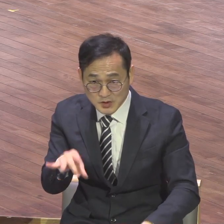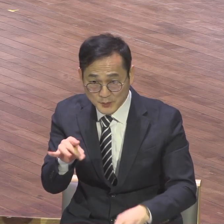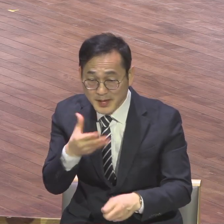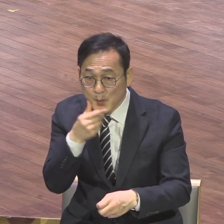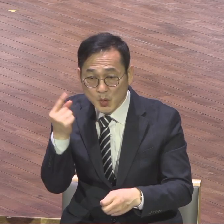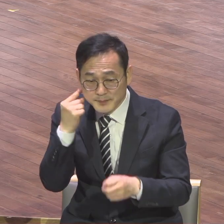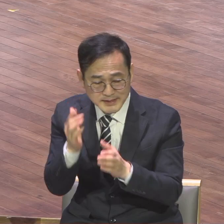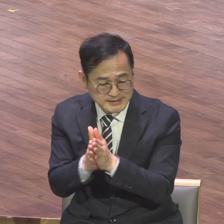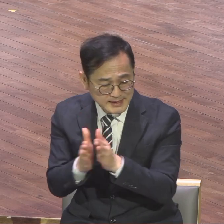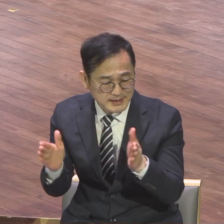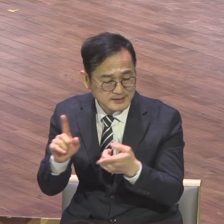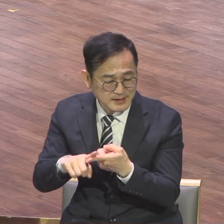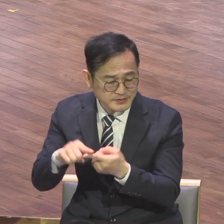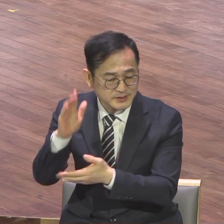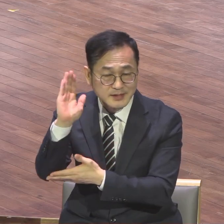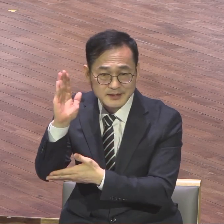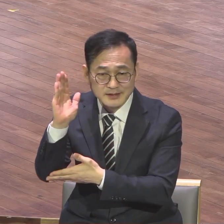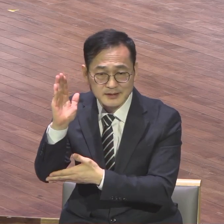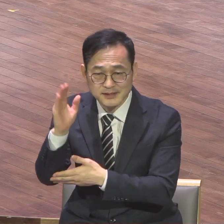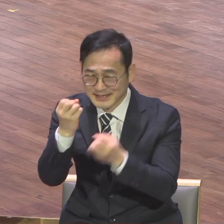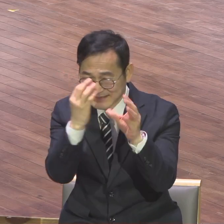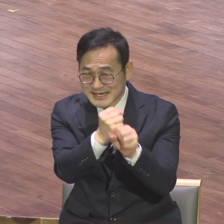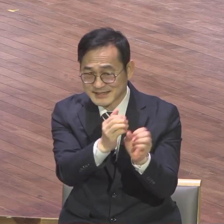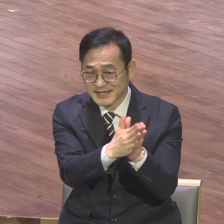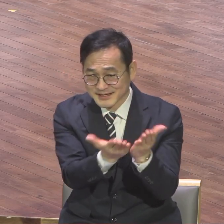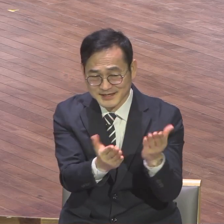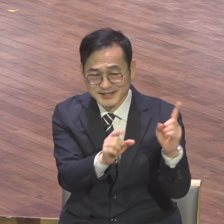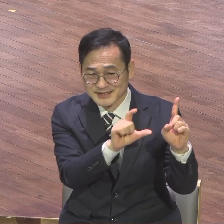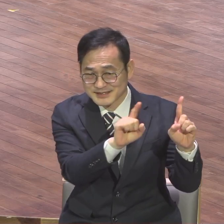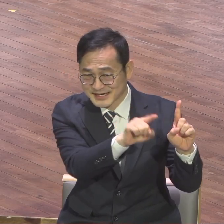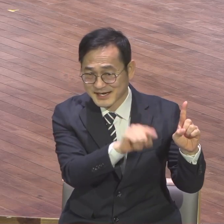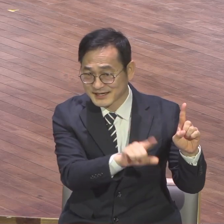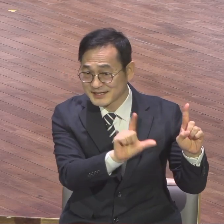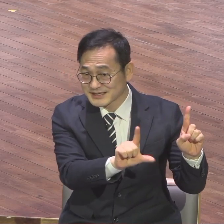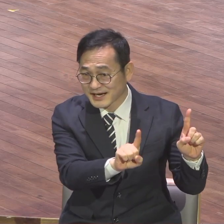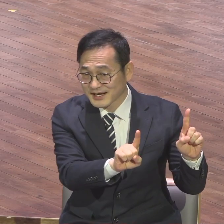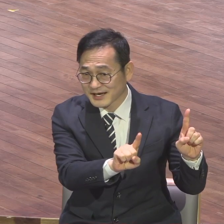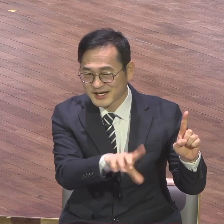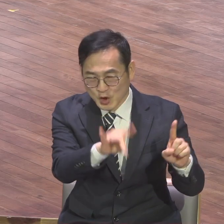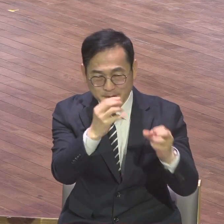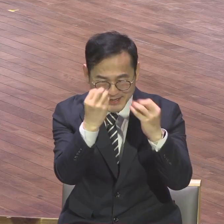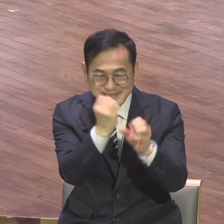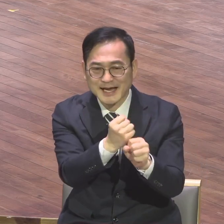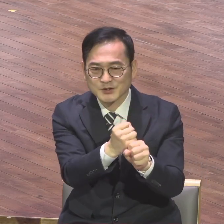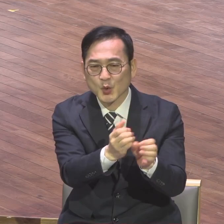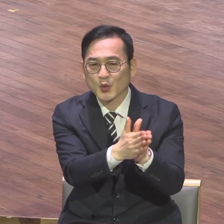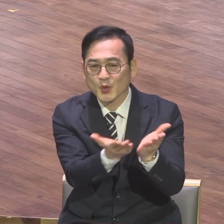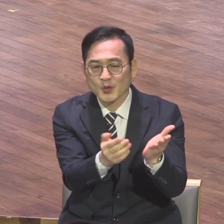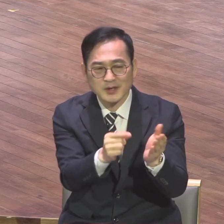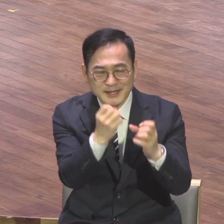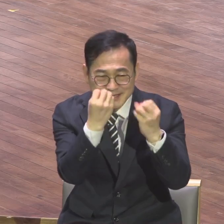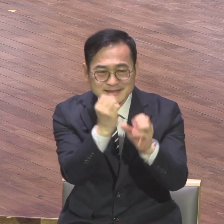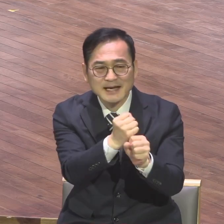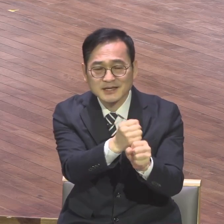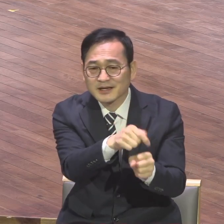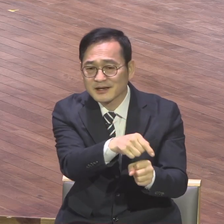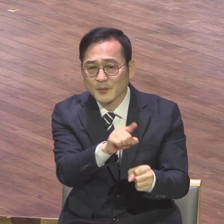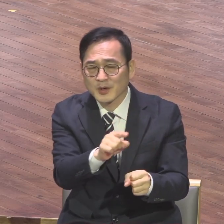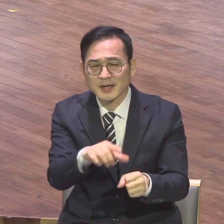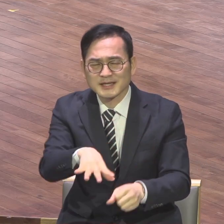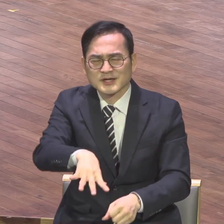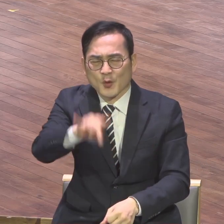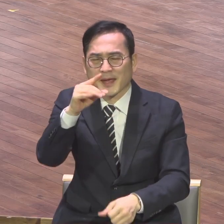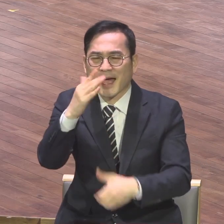엽니다. 창세기 1장 1절에 창조의 시작을 선언하죠. 태초에 하나님이 천지를